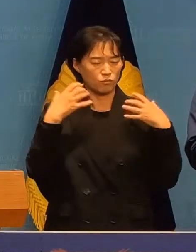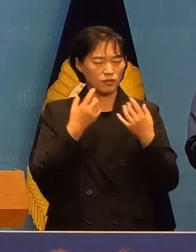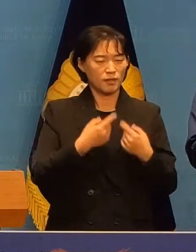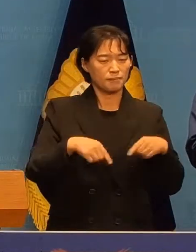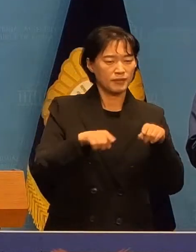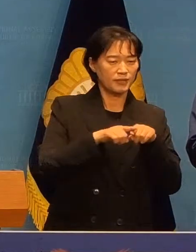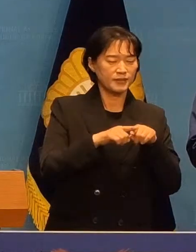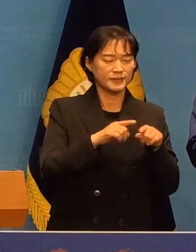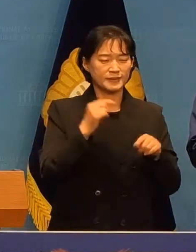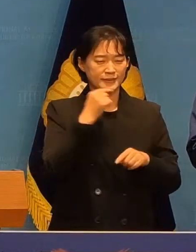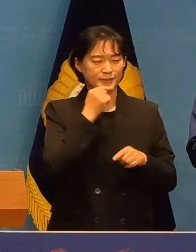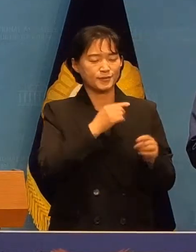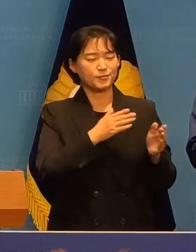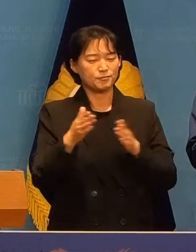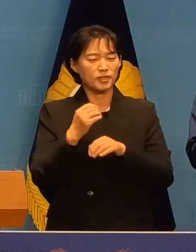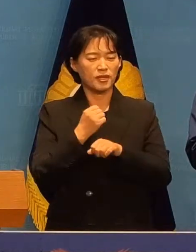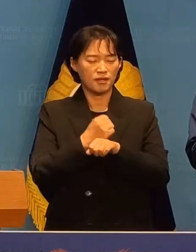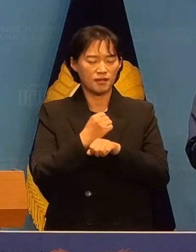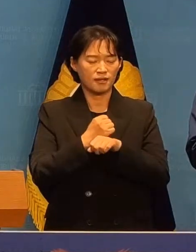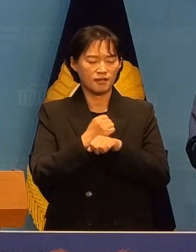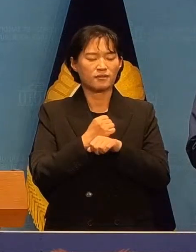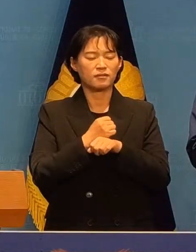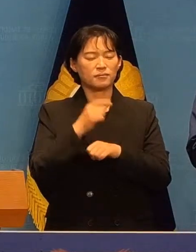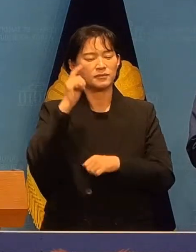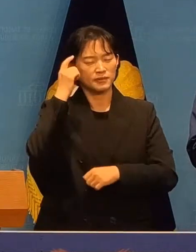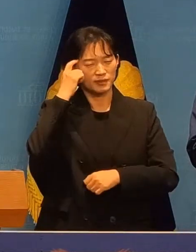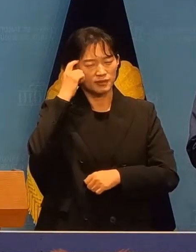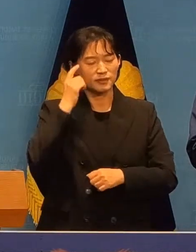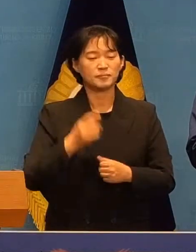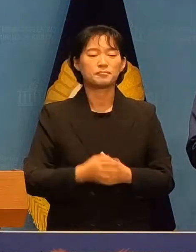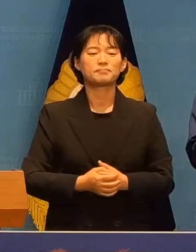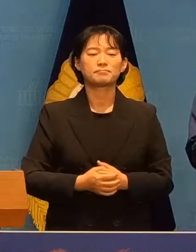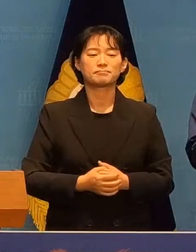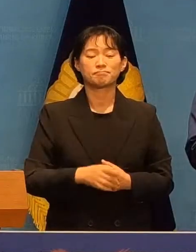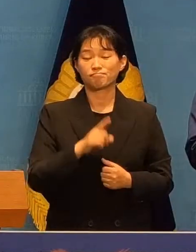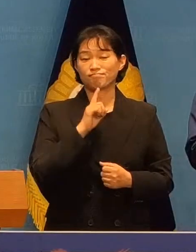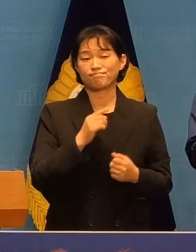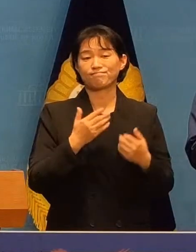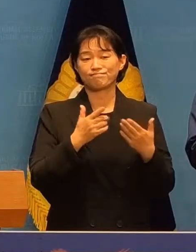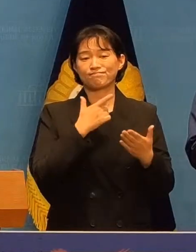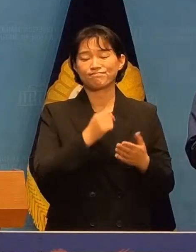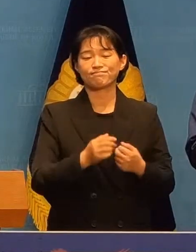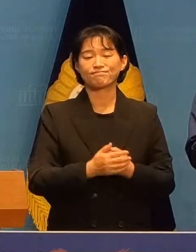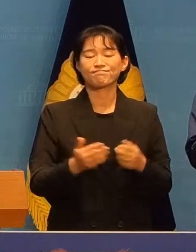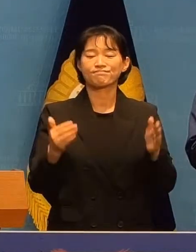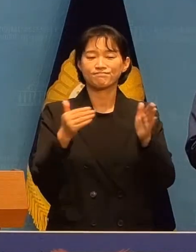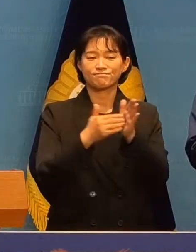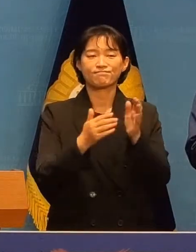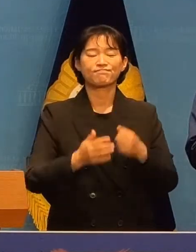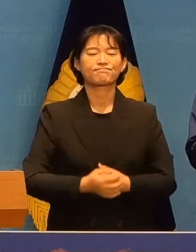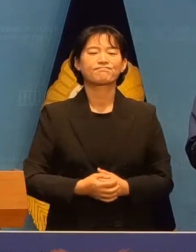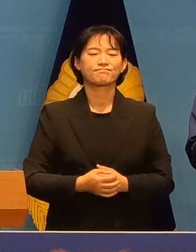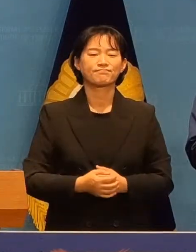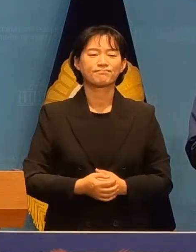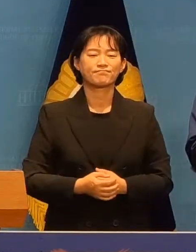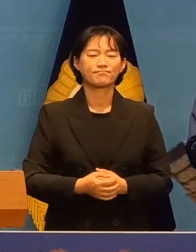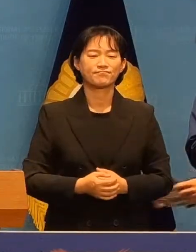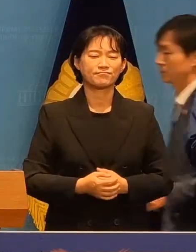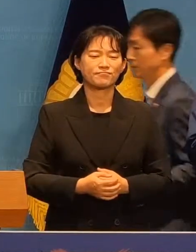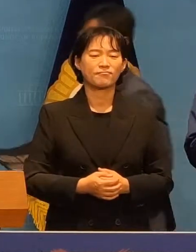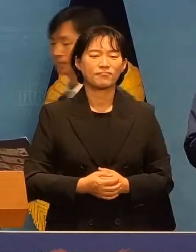철저하게 준비하고 대비하지 않으면 안 되겠다고 하는 점을 말씀드리고자 합니다. 이상입니다.